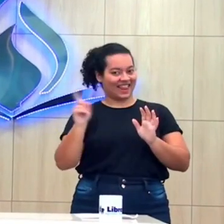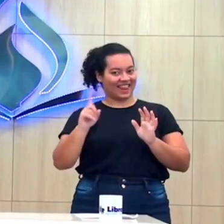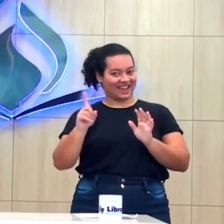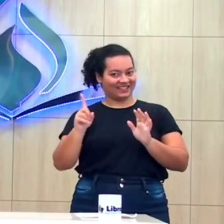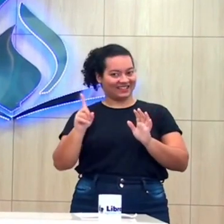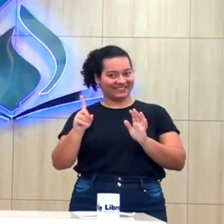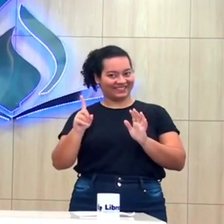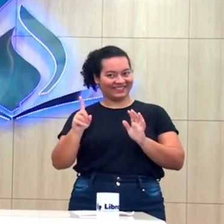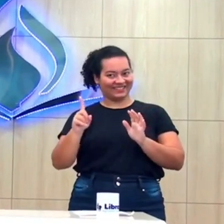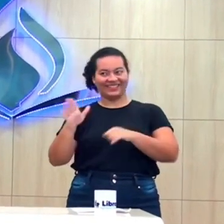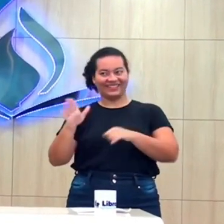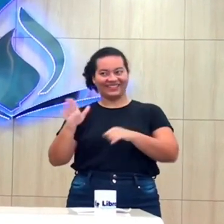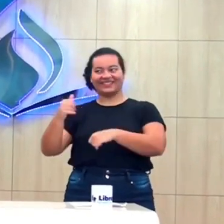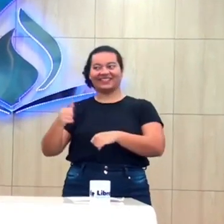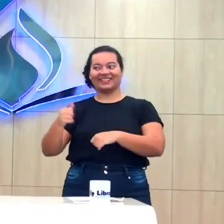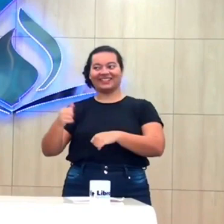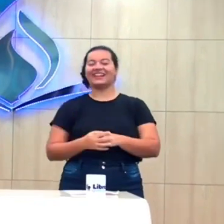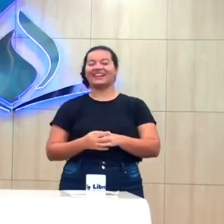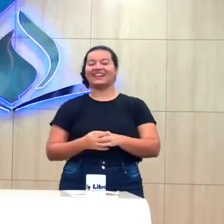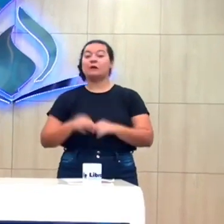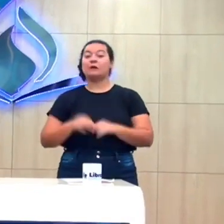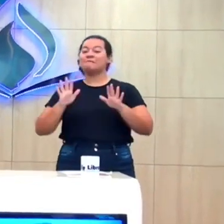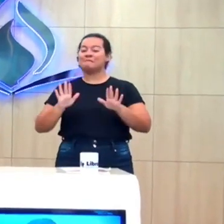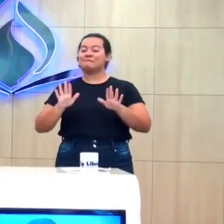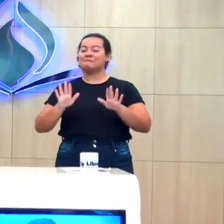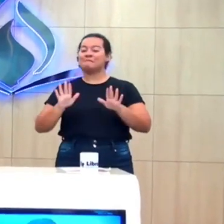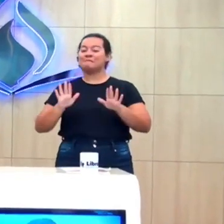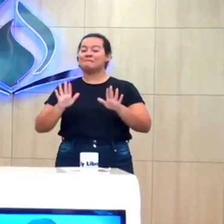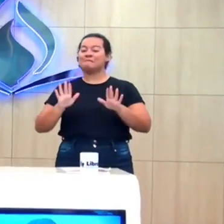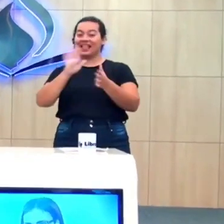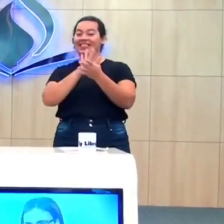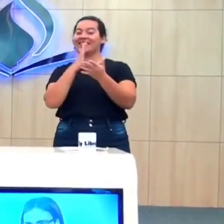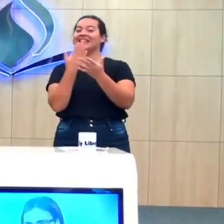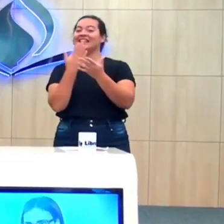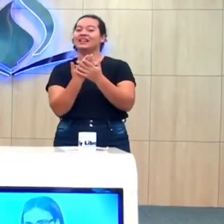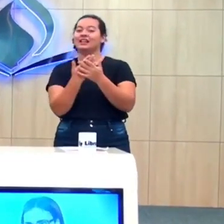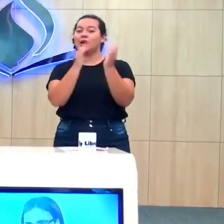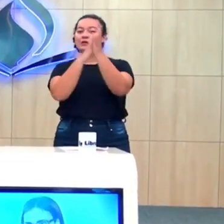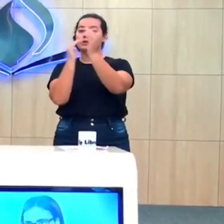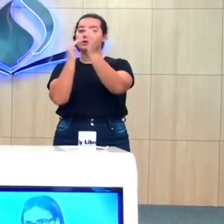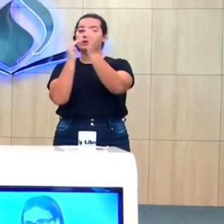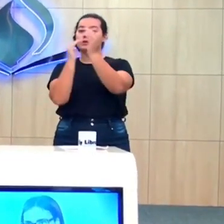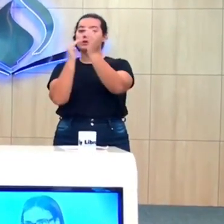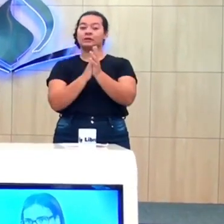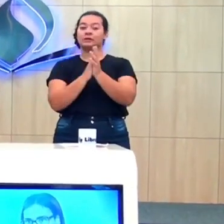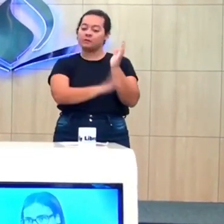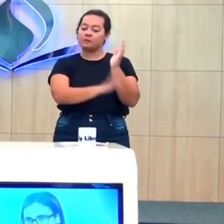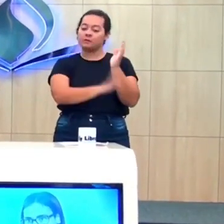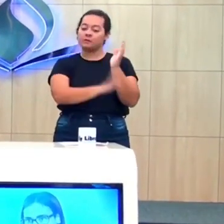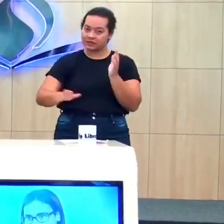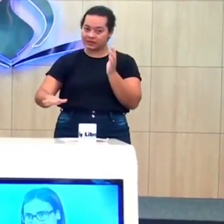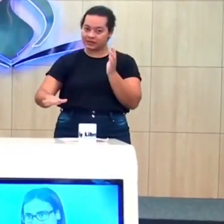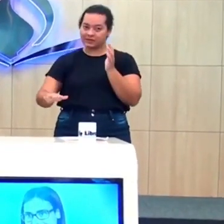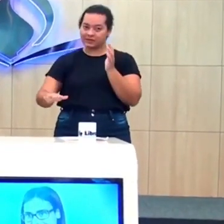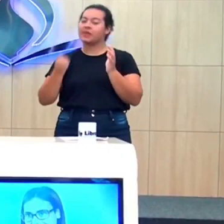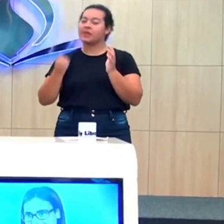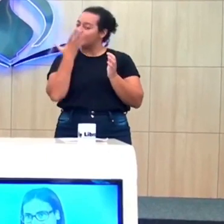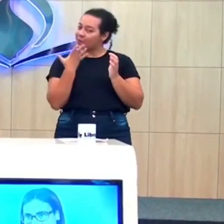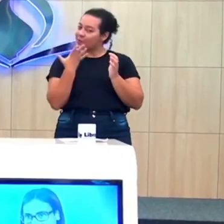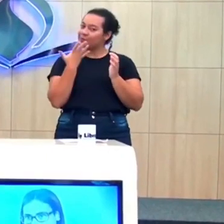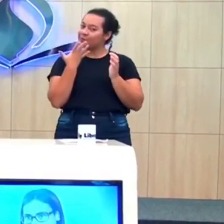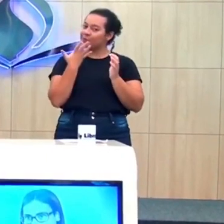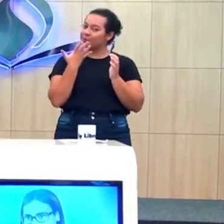criança, mas ela vai interpretar um louvor específico para as crianças. Isso é muito